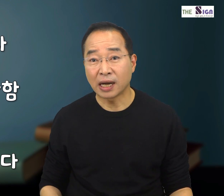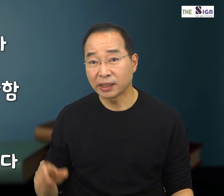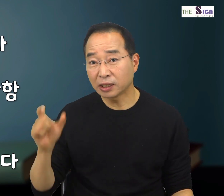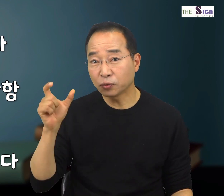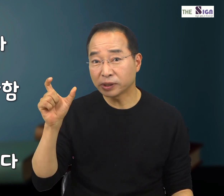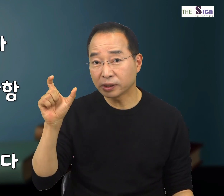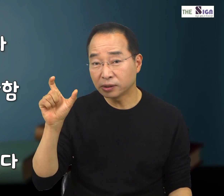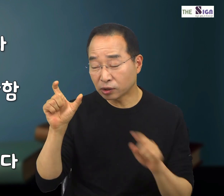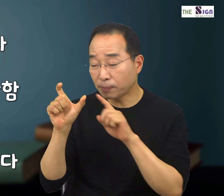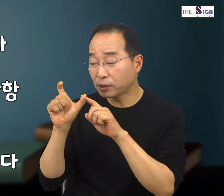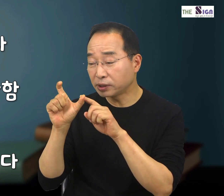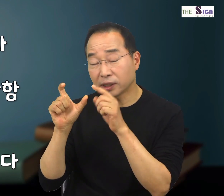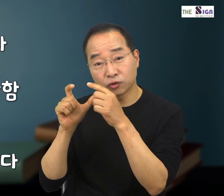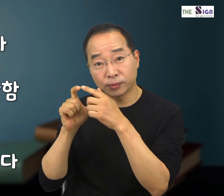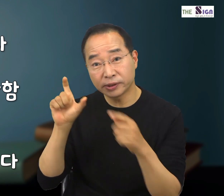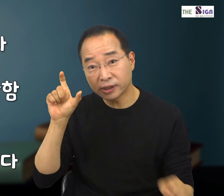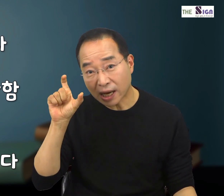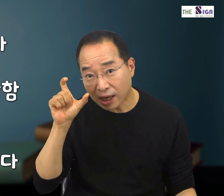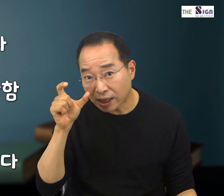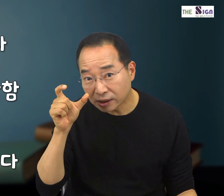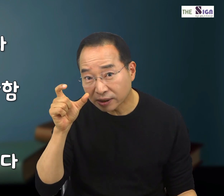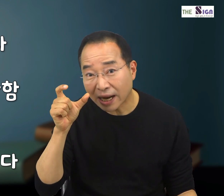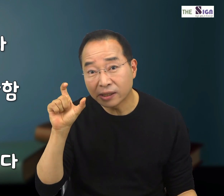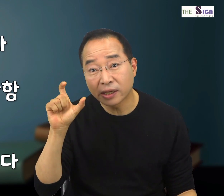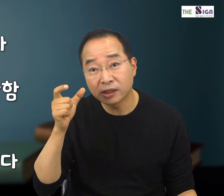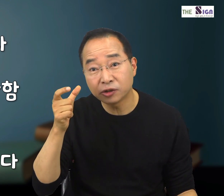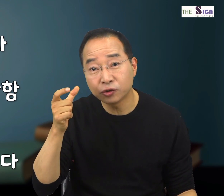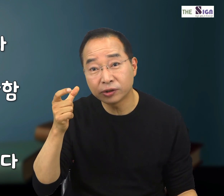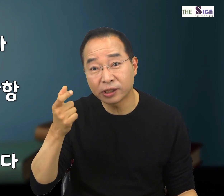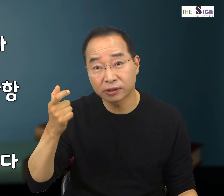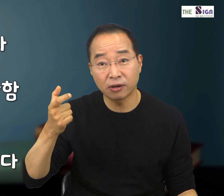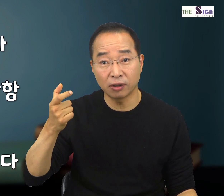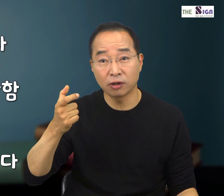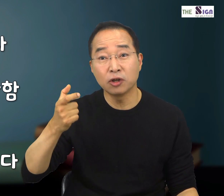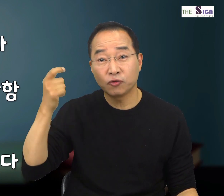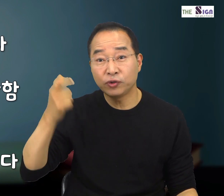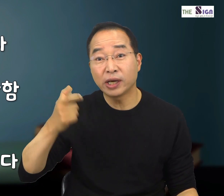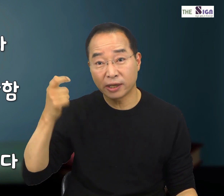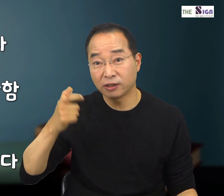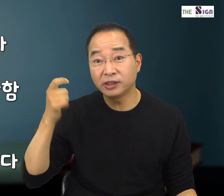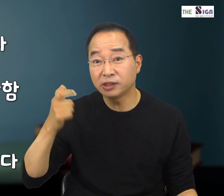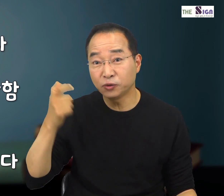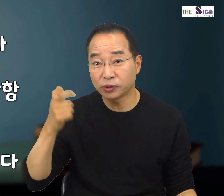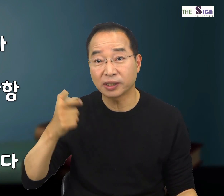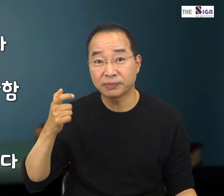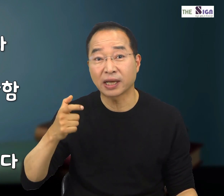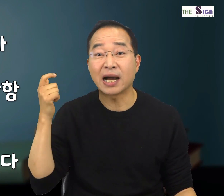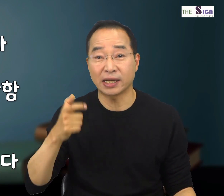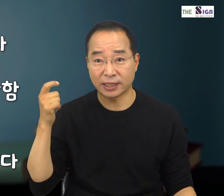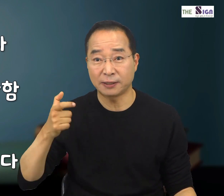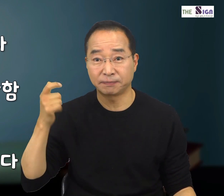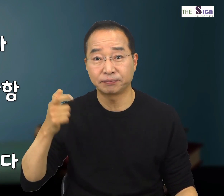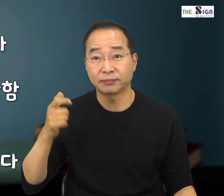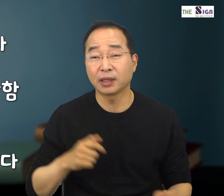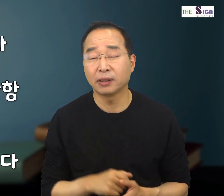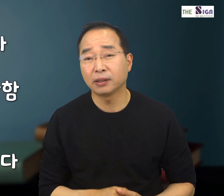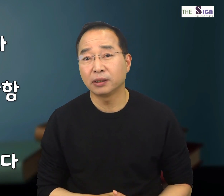강하다 동작은 첫 번째와 두 번째를 약간은 달걀을 쥔 듯해서 위아래로 흔드는 동작입니다. 강하다.